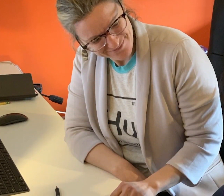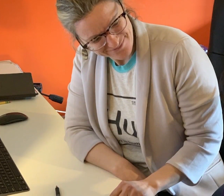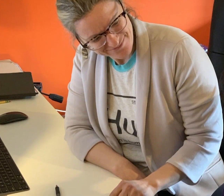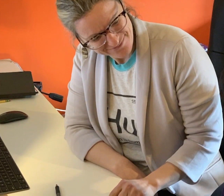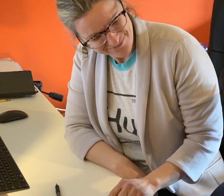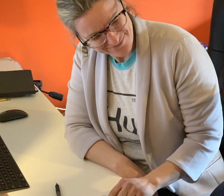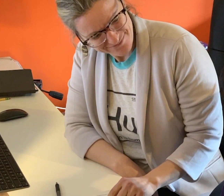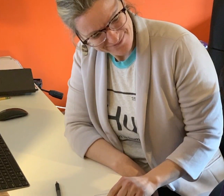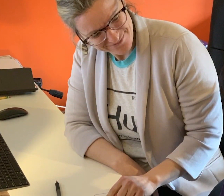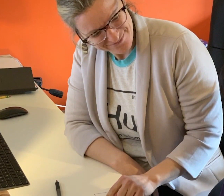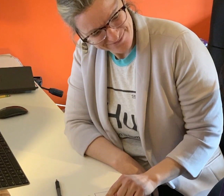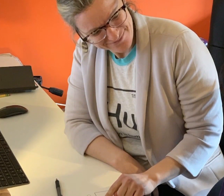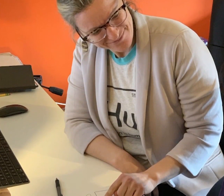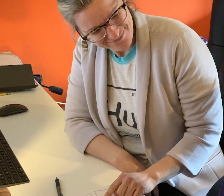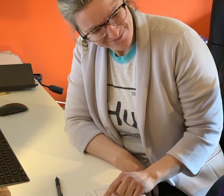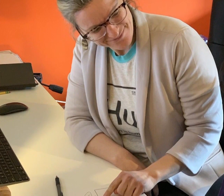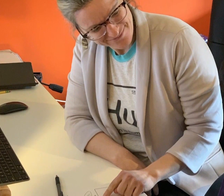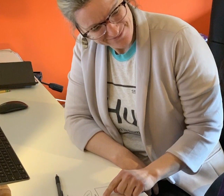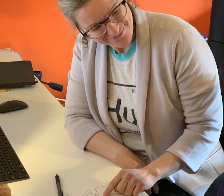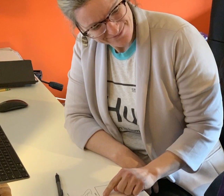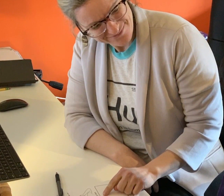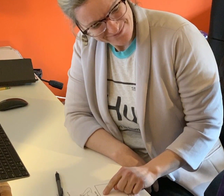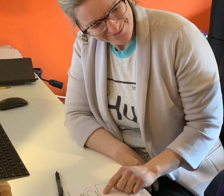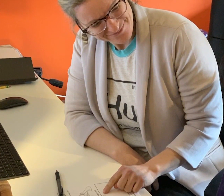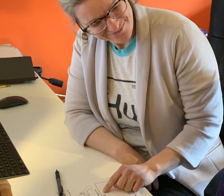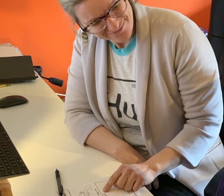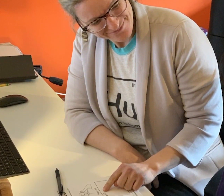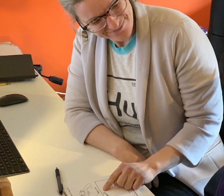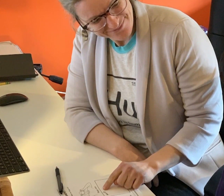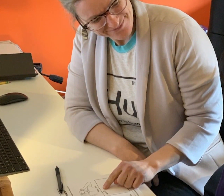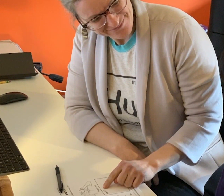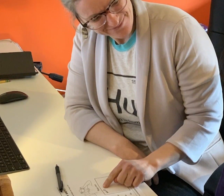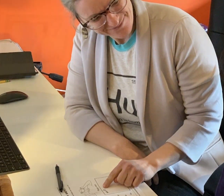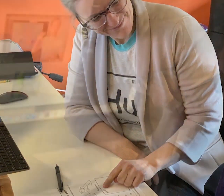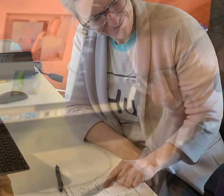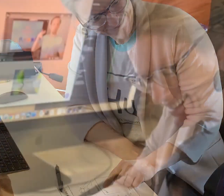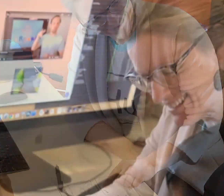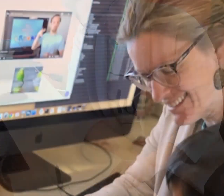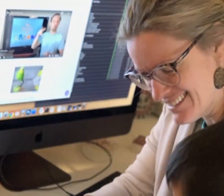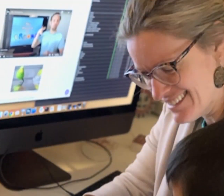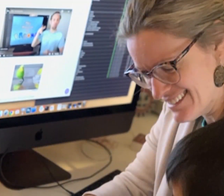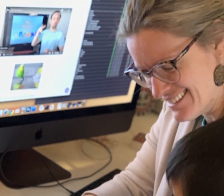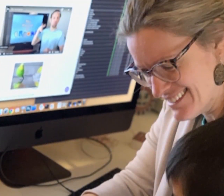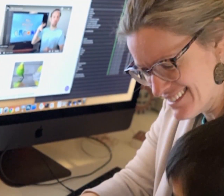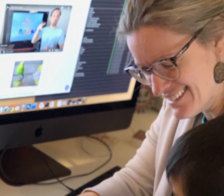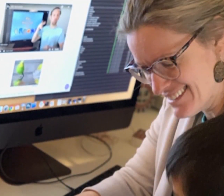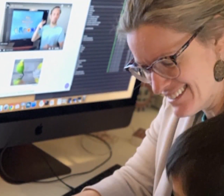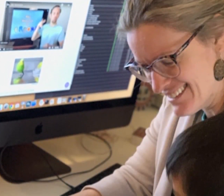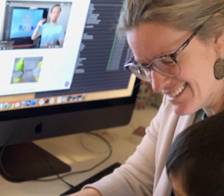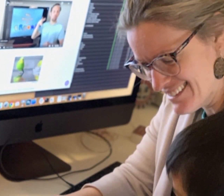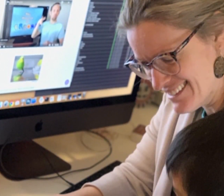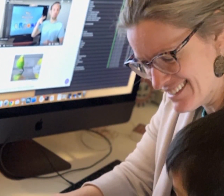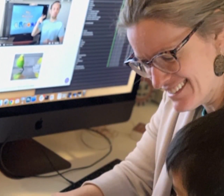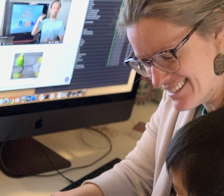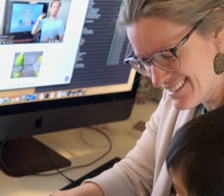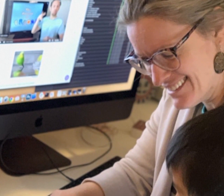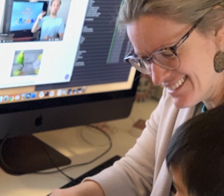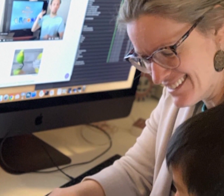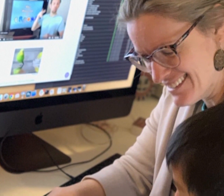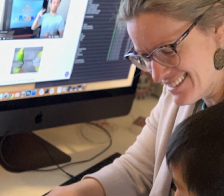میلکزن ایک بہرے بچے کی والدہ ہیں۔ وہ کہتی ہیں کہ زیادہ تر ایپس میں تصویروں کے نیچے لکھی گئی تفصیل میرے 7 سالہ